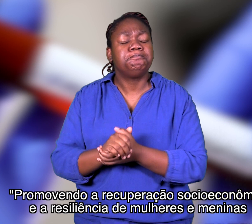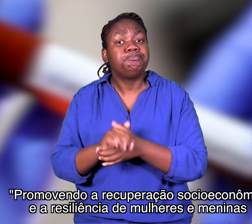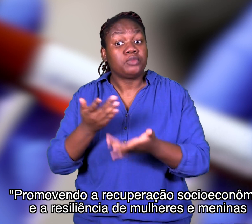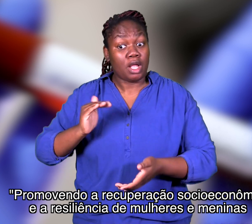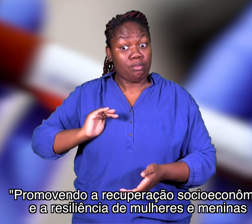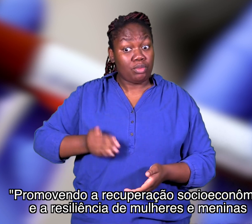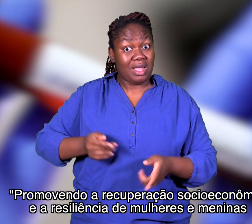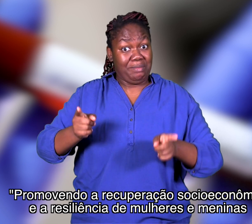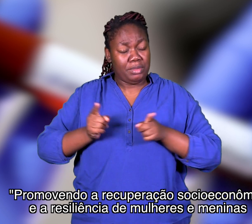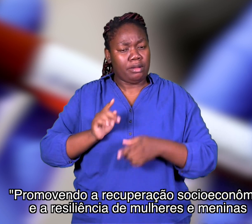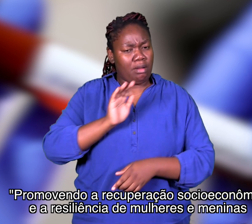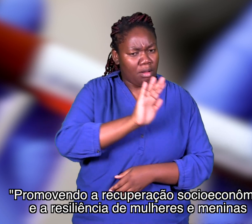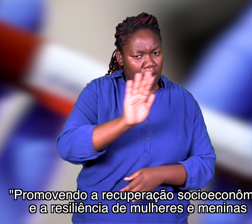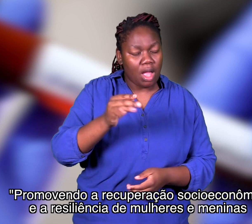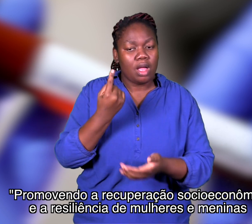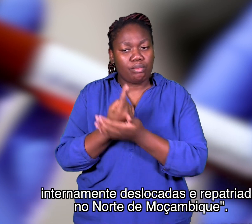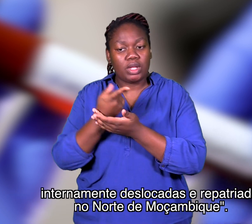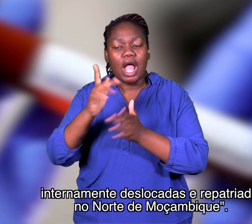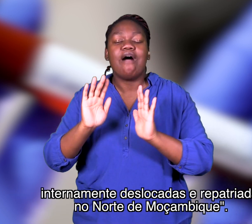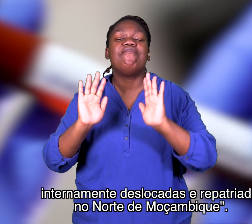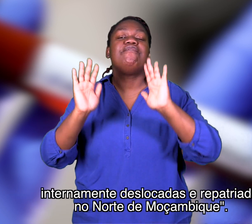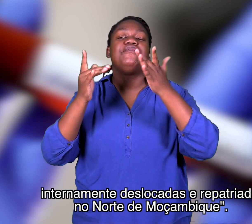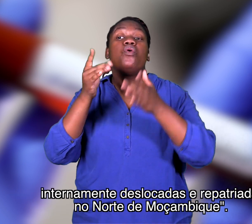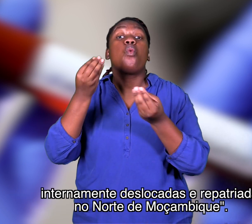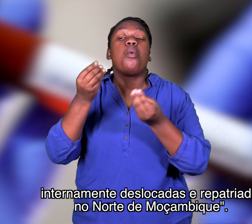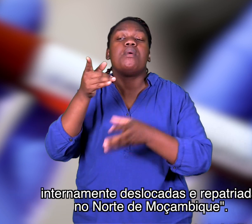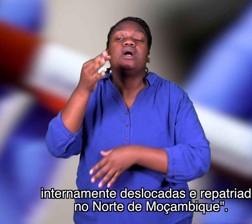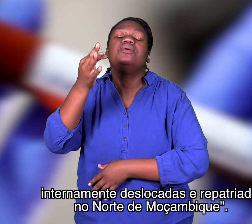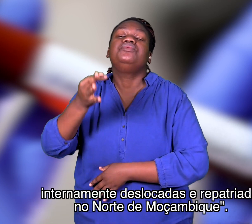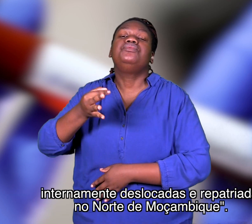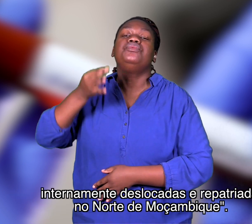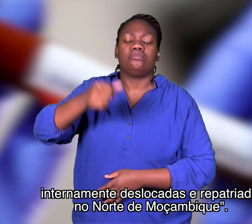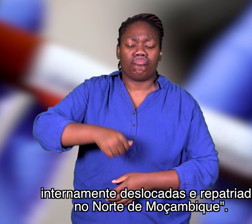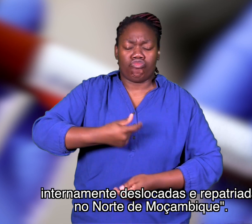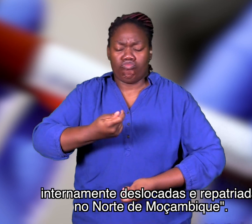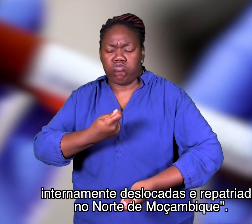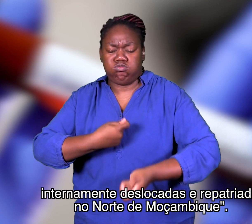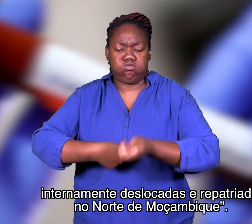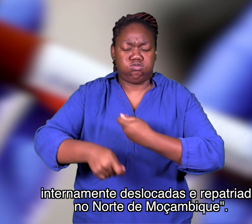resiliência de mulheres e meninas internamente deslocadas e repatriadas no norte de Moçambique.